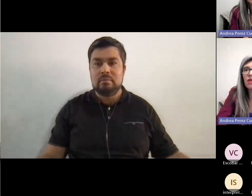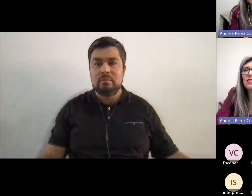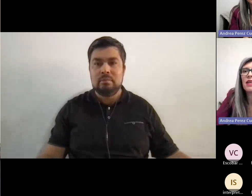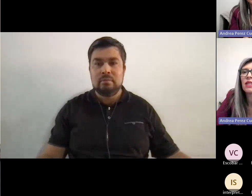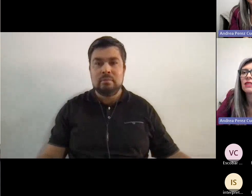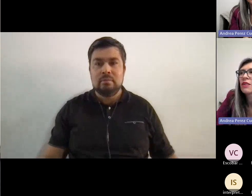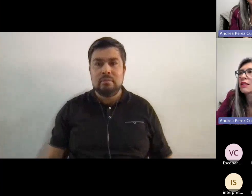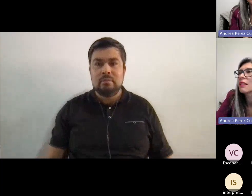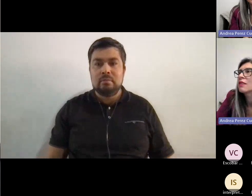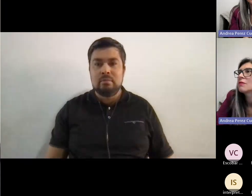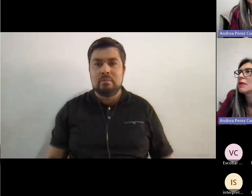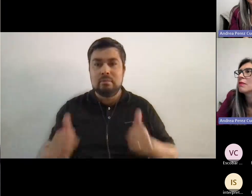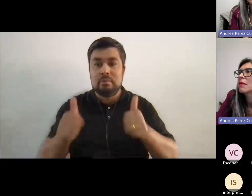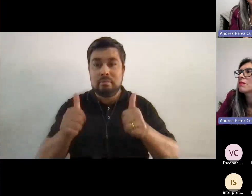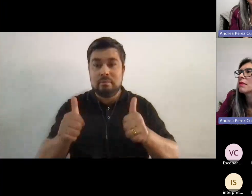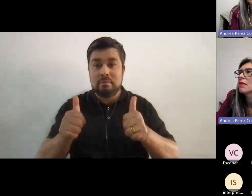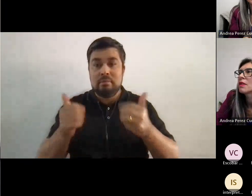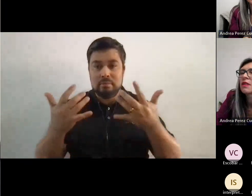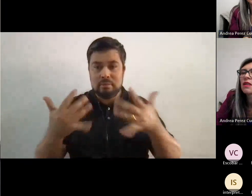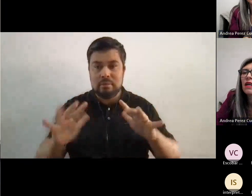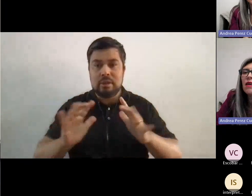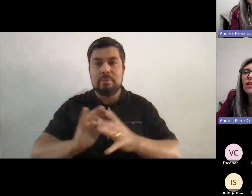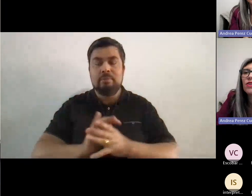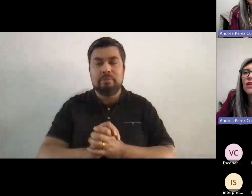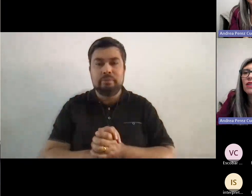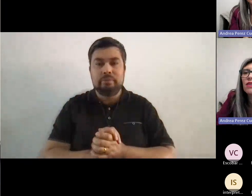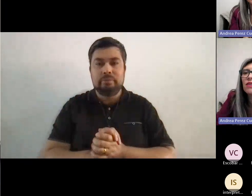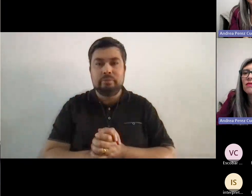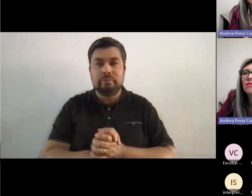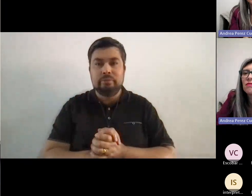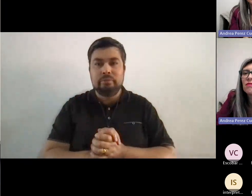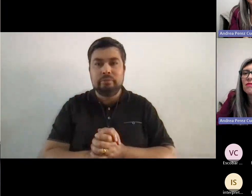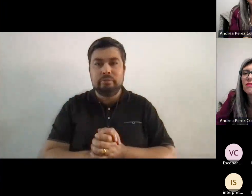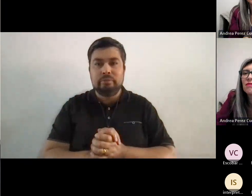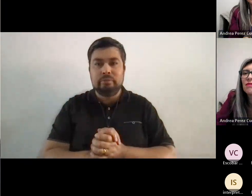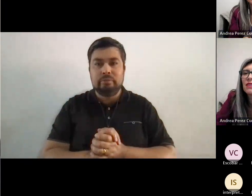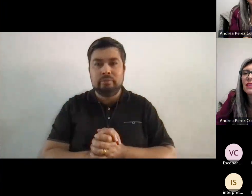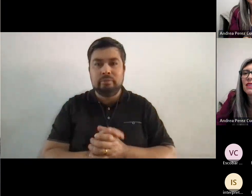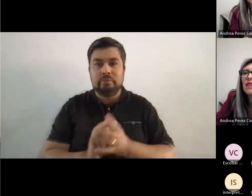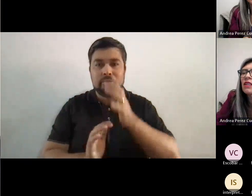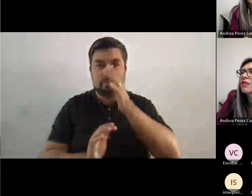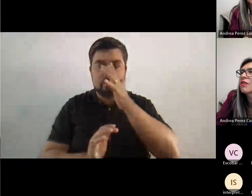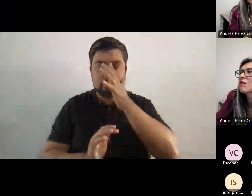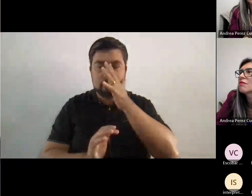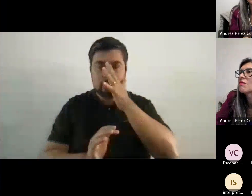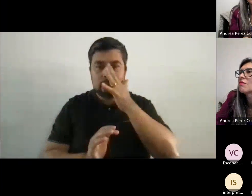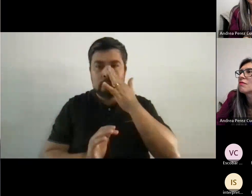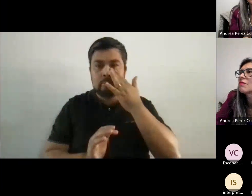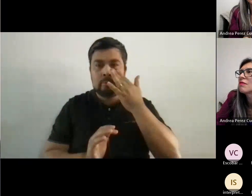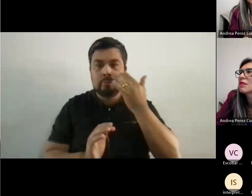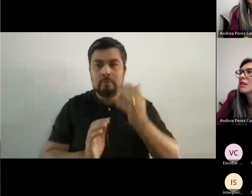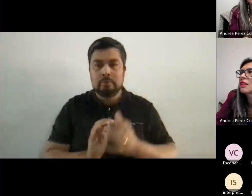A ver, ahora sí, ahora sí, ahora sí. Espérame. He vuelto, he vuelto.